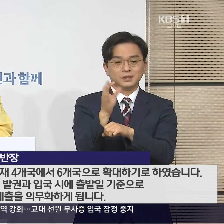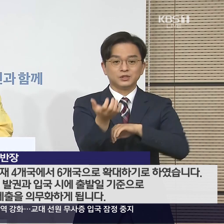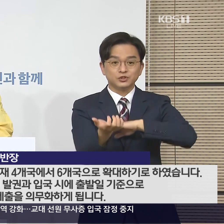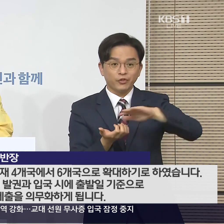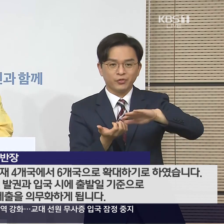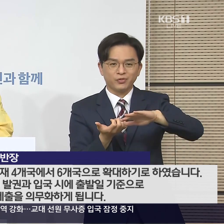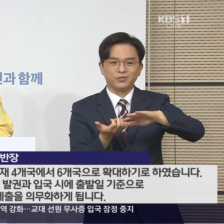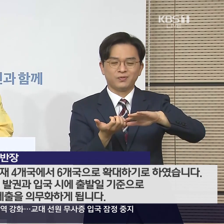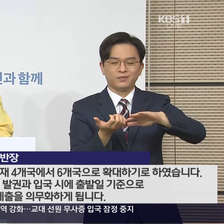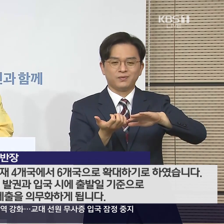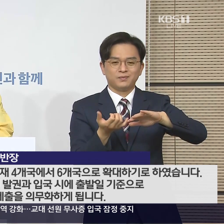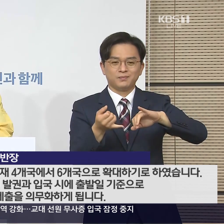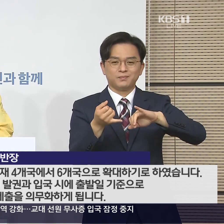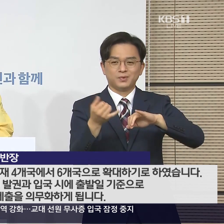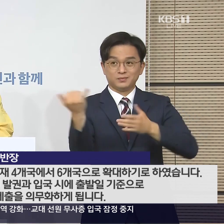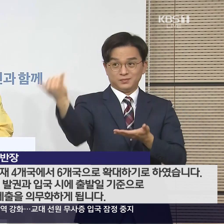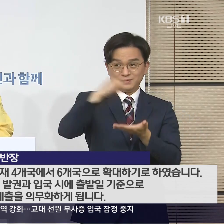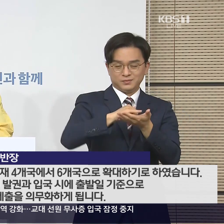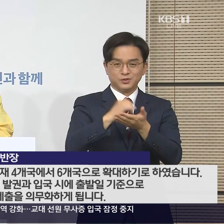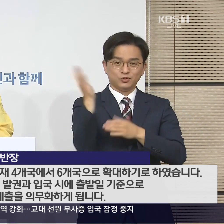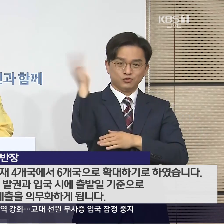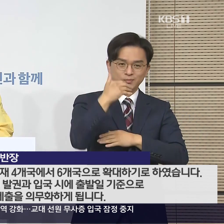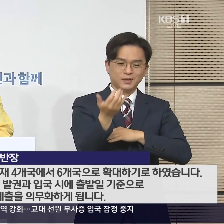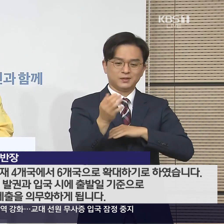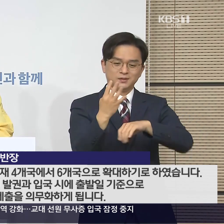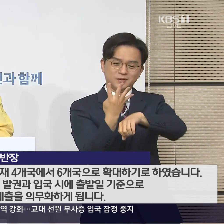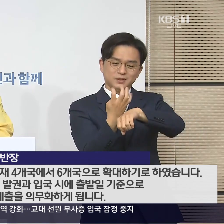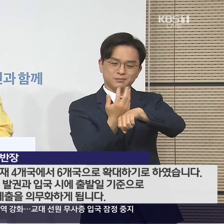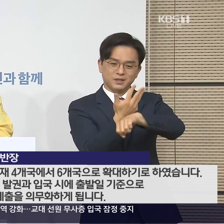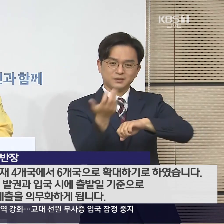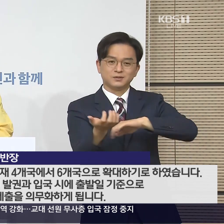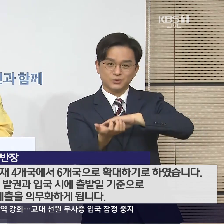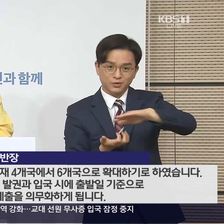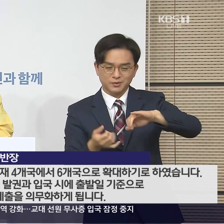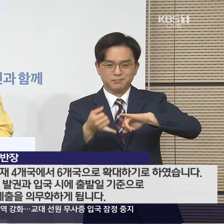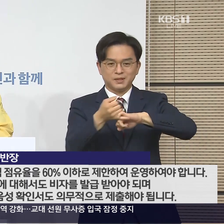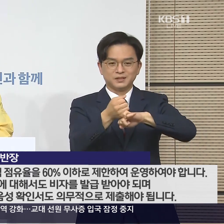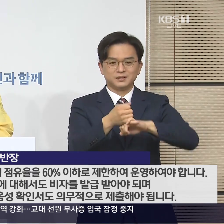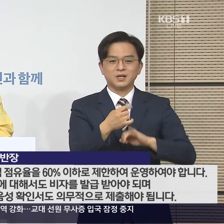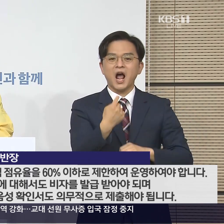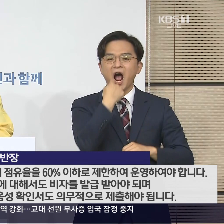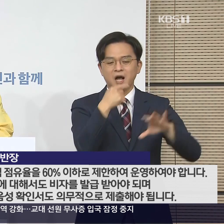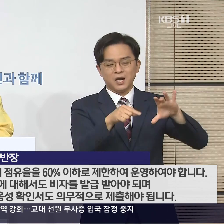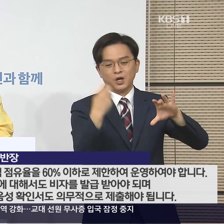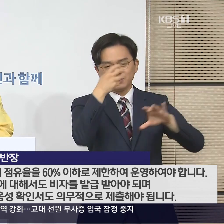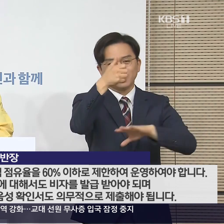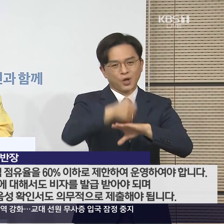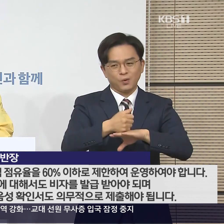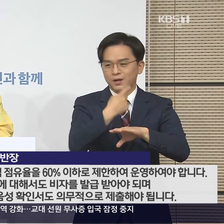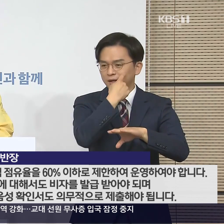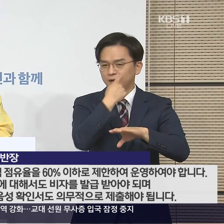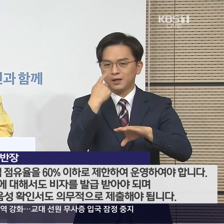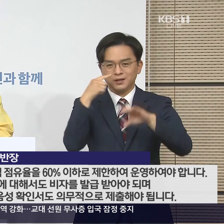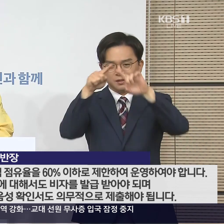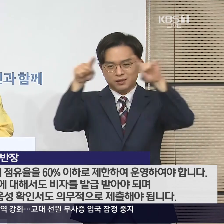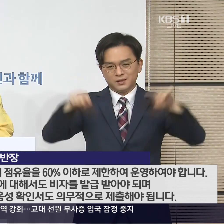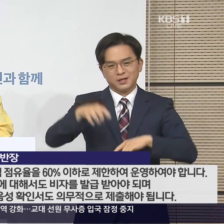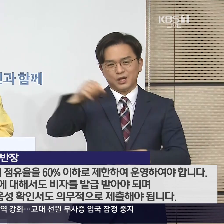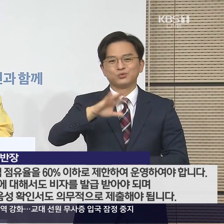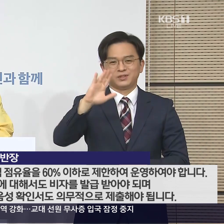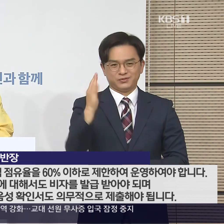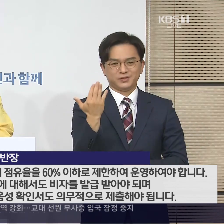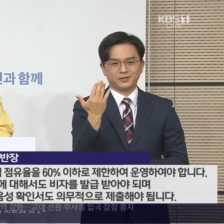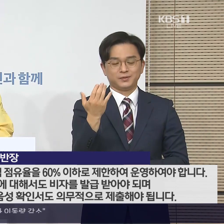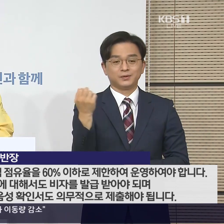이내 발급한 PCR 음성 확인서 제출을 의무화하게 됩니다. 또한 국내로 들어오는 정기 항공편의